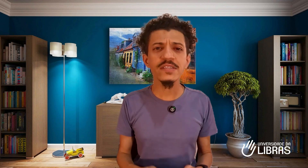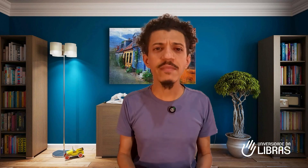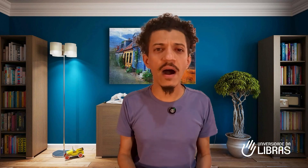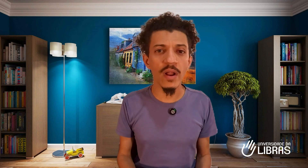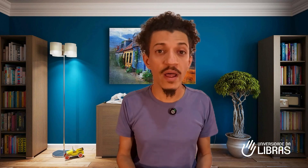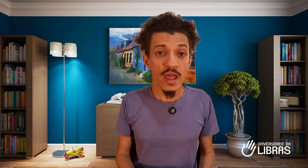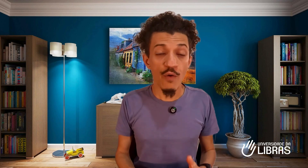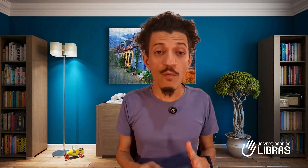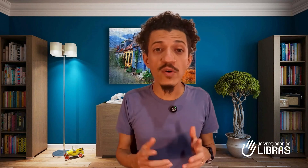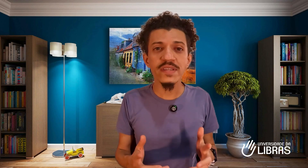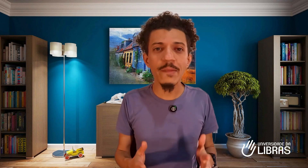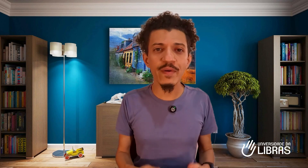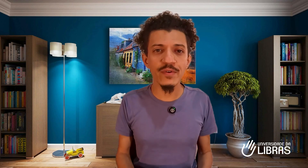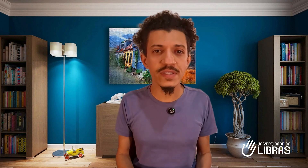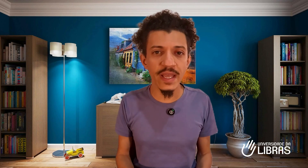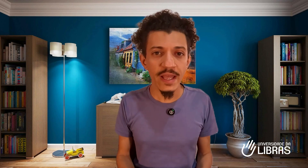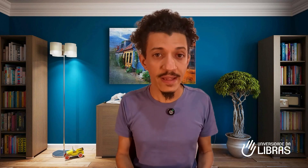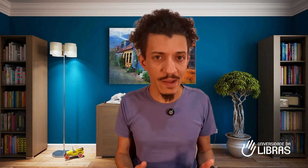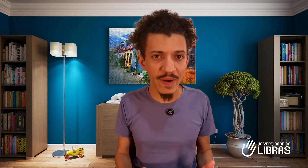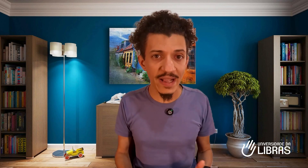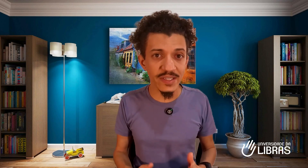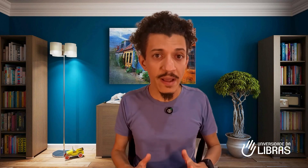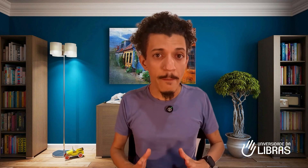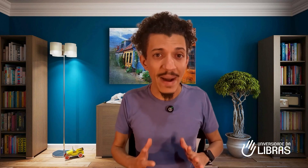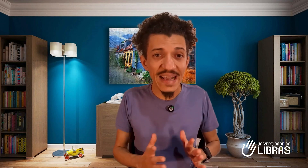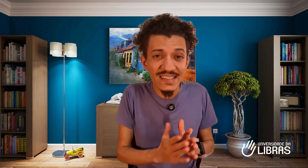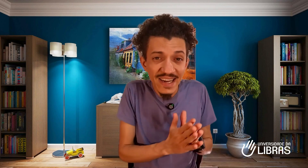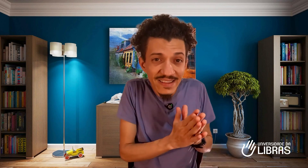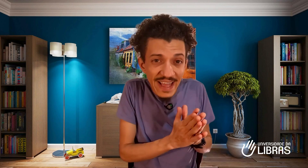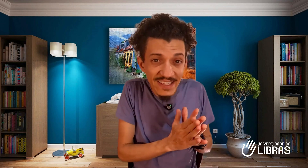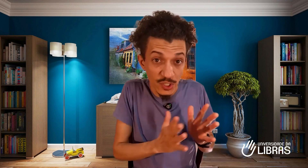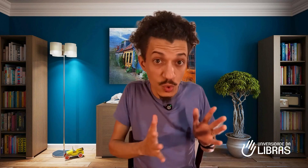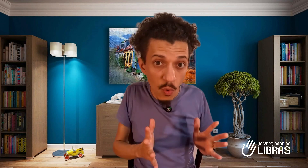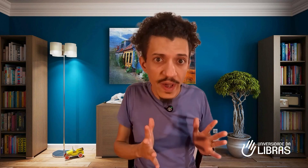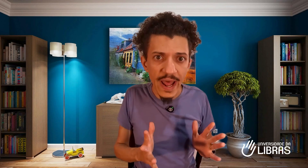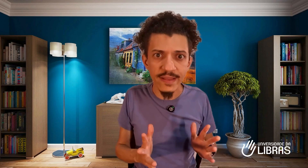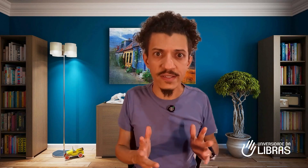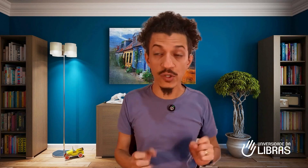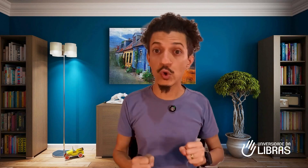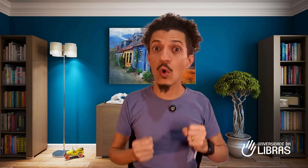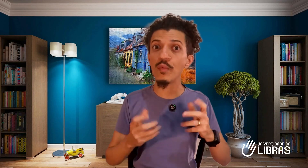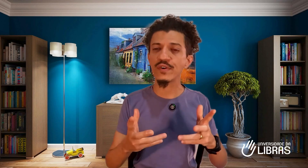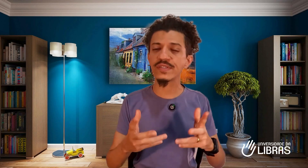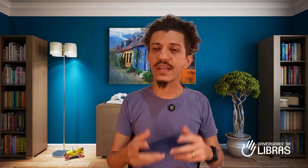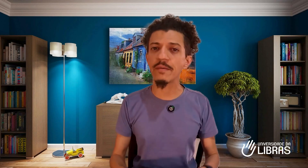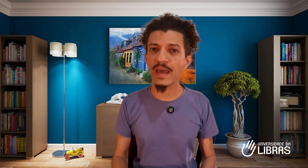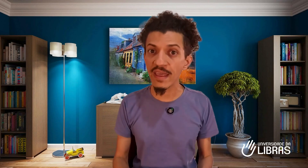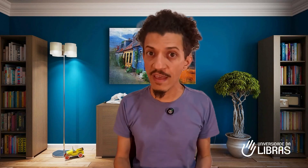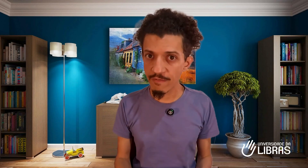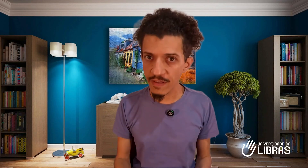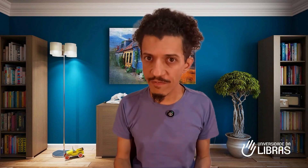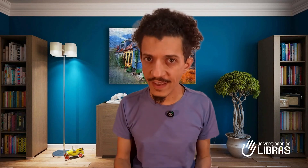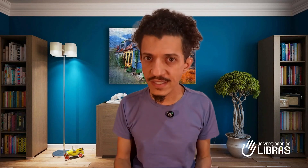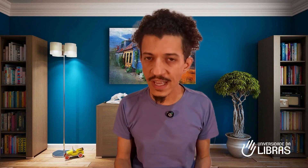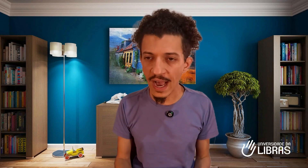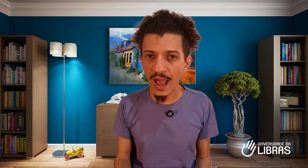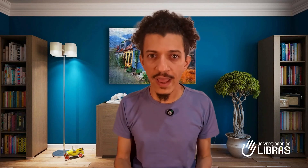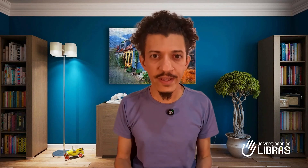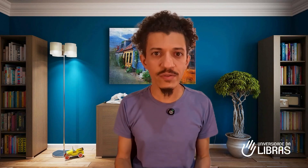aula eu vou mostrar para você, na prática, mais estratégias concretas de como você também vivenciar isso na